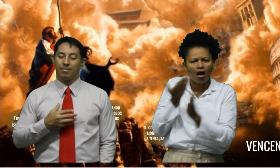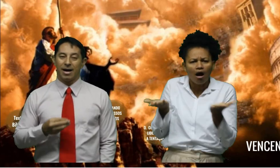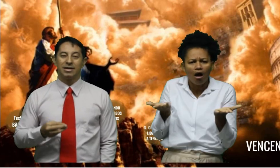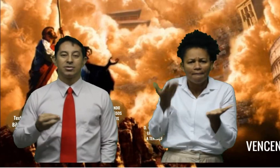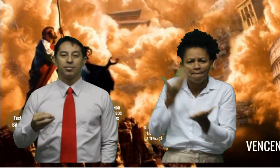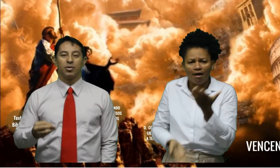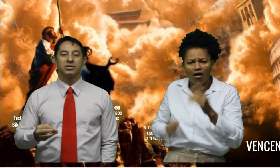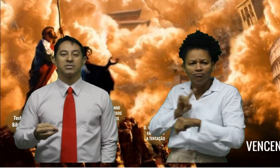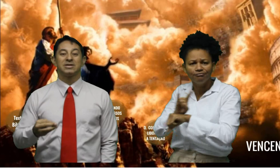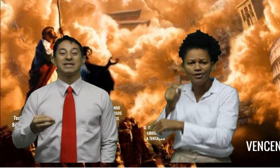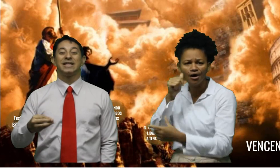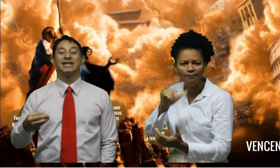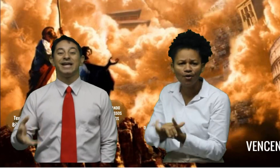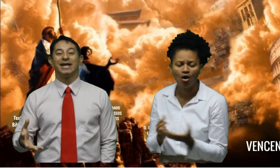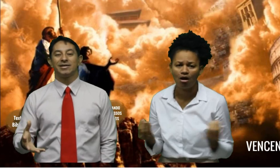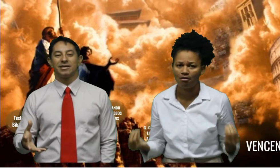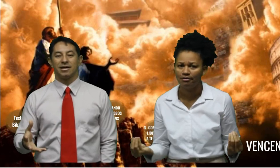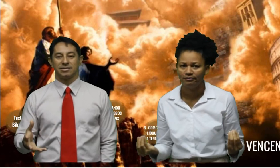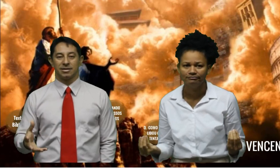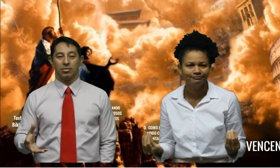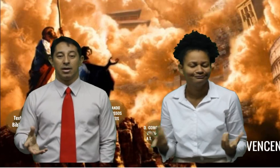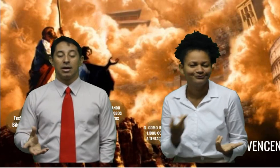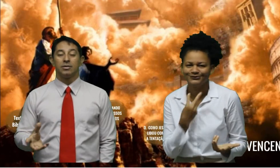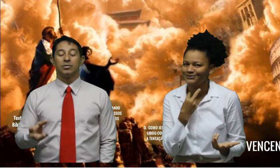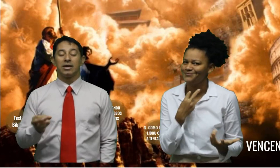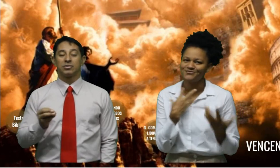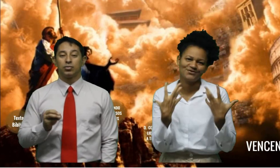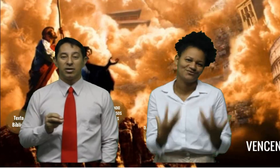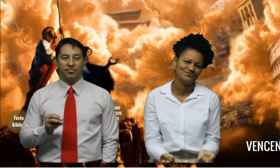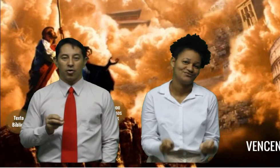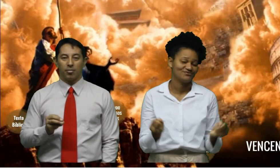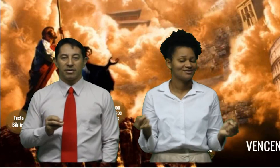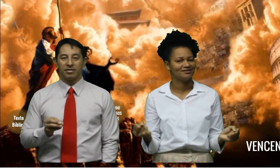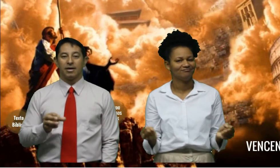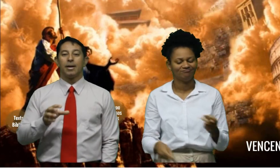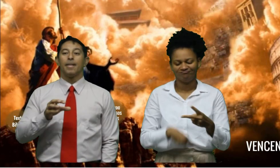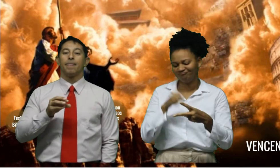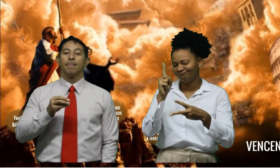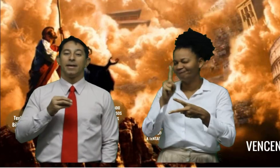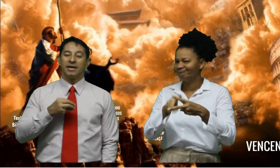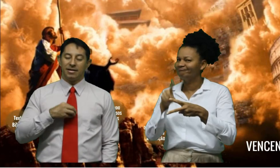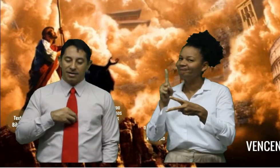Então jamais eu posso ceder à tentação das duas formas,